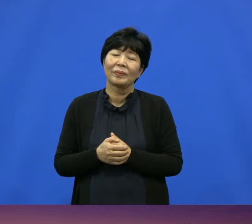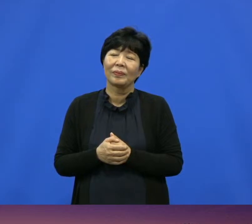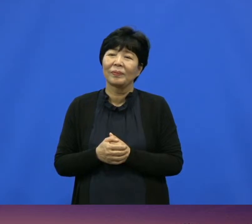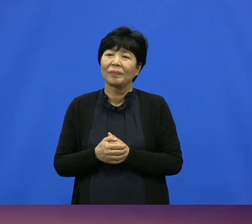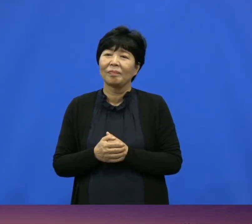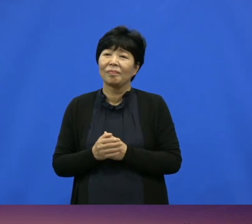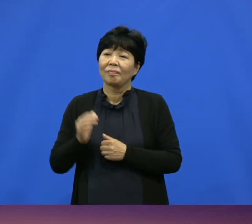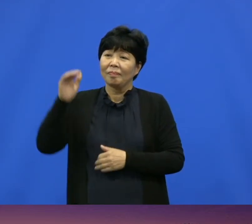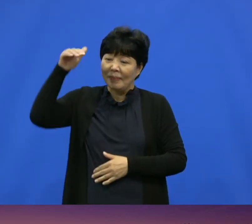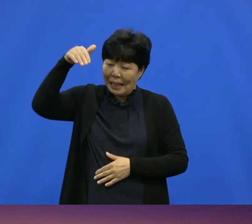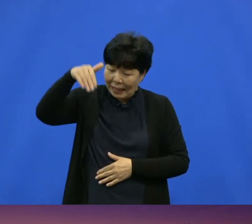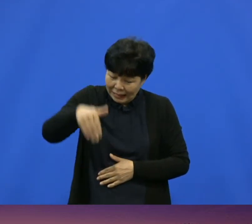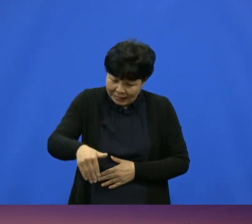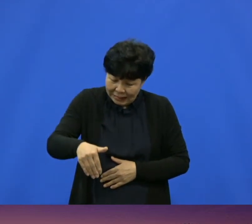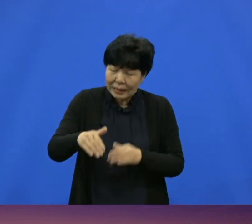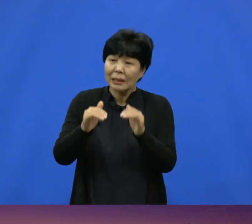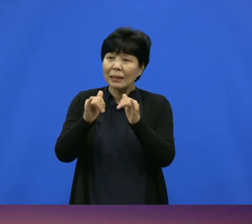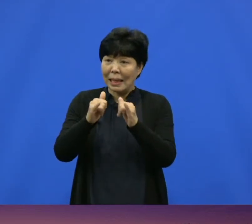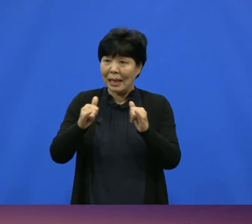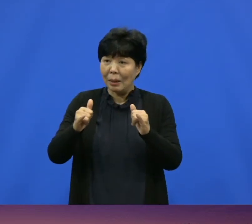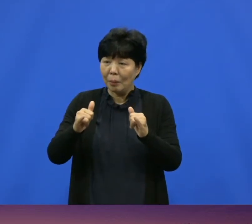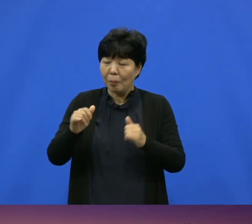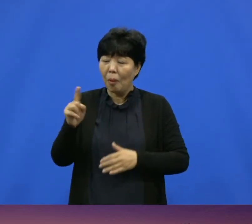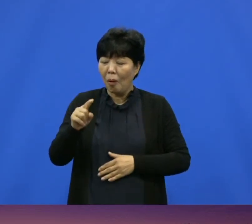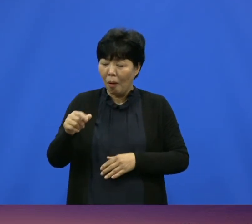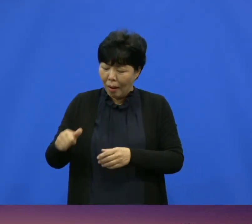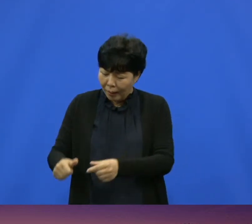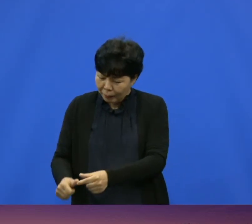바닥을 치는 사람에게 높은 곳으로 끌어올려 주시는 거예요.